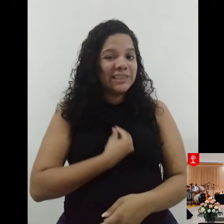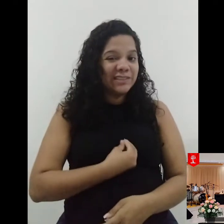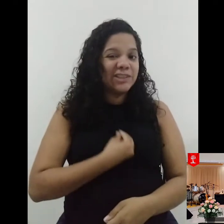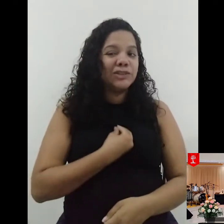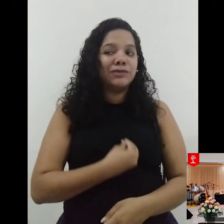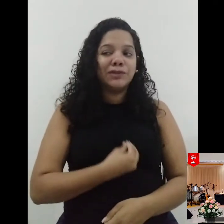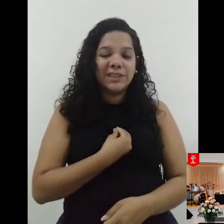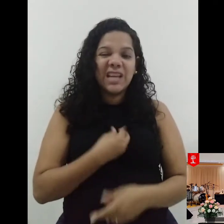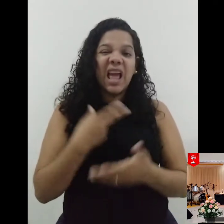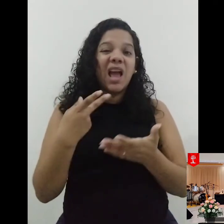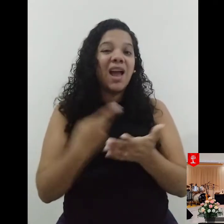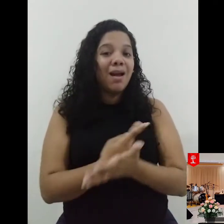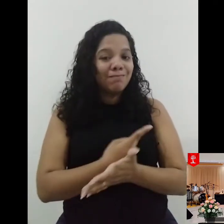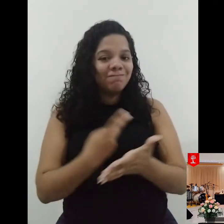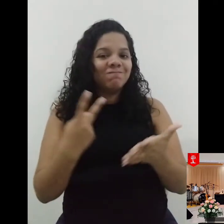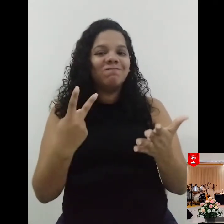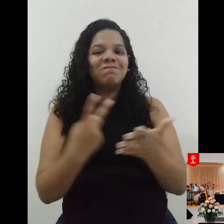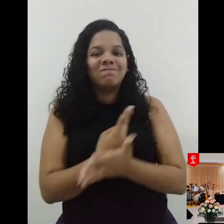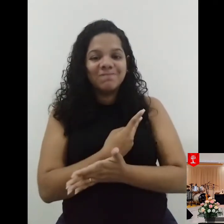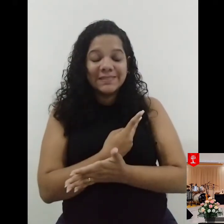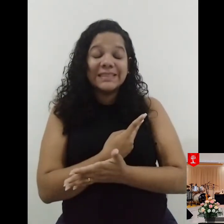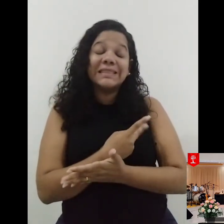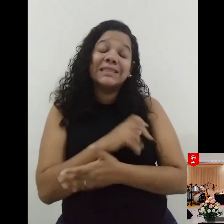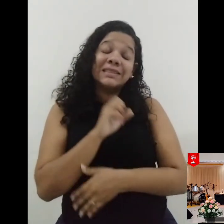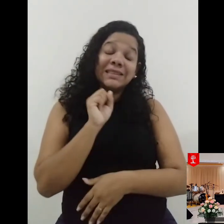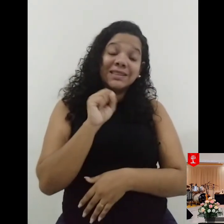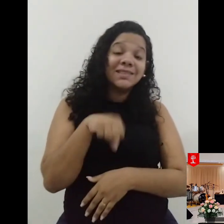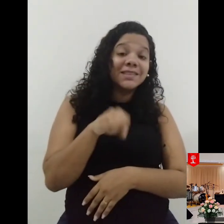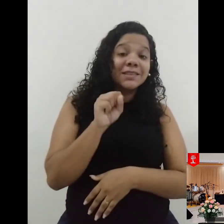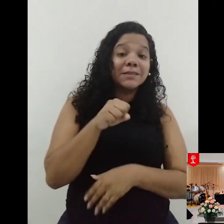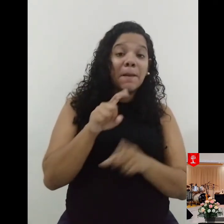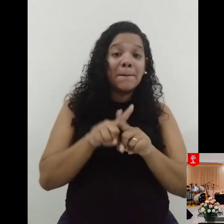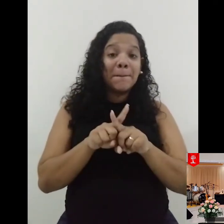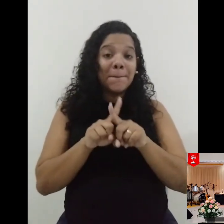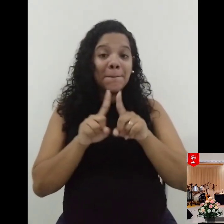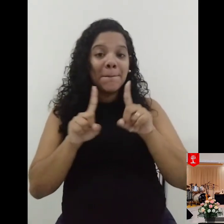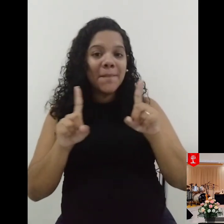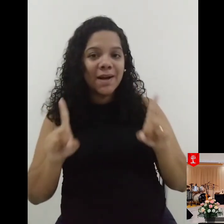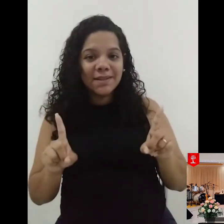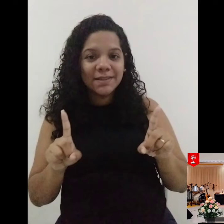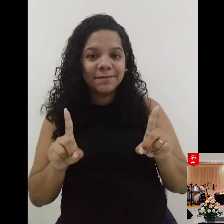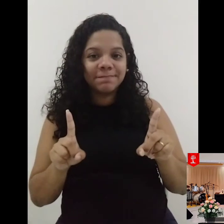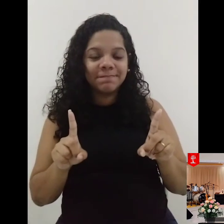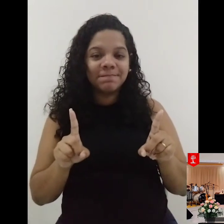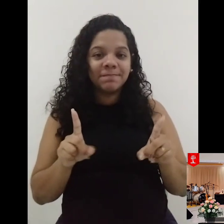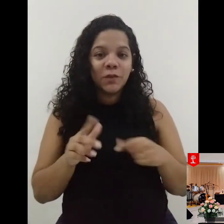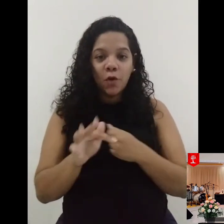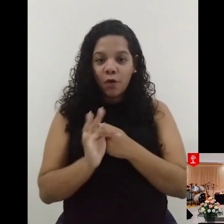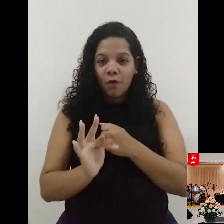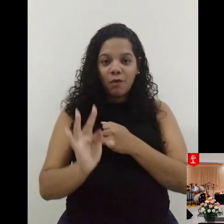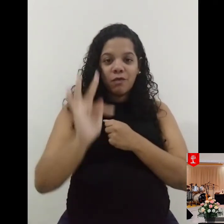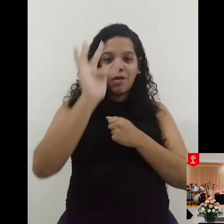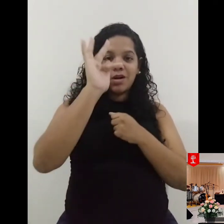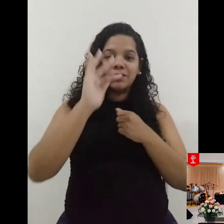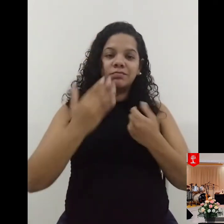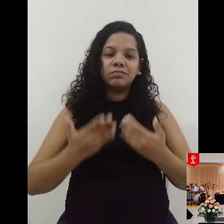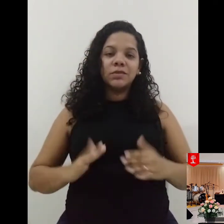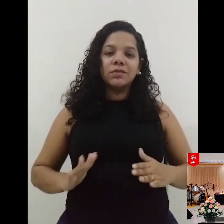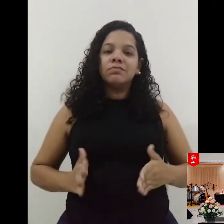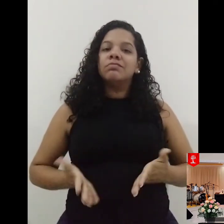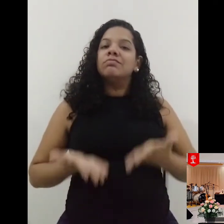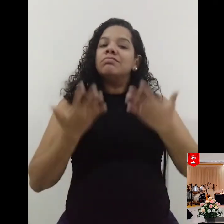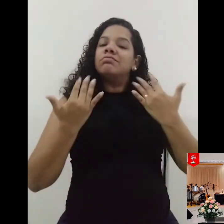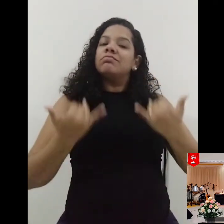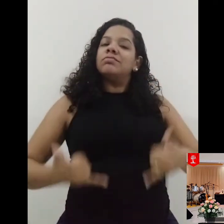Nós também podemos cair nesse mesmo erro, de comparar ou